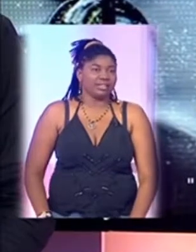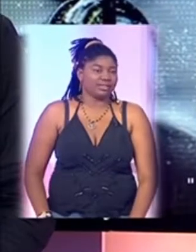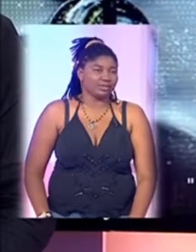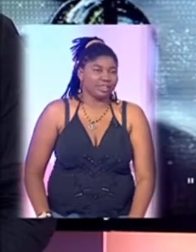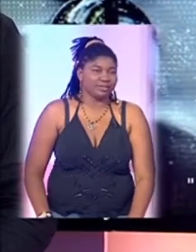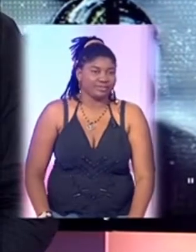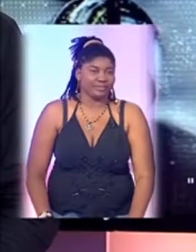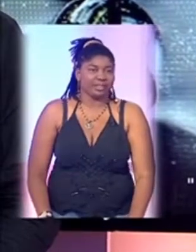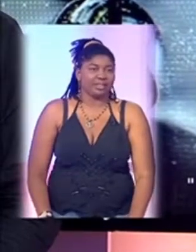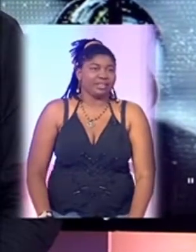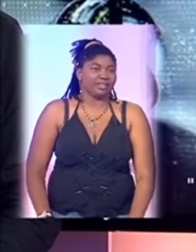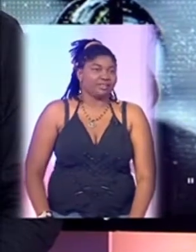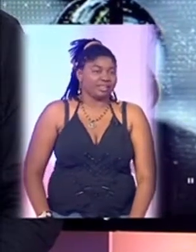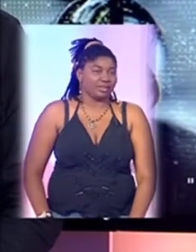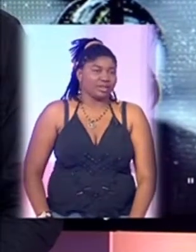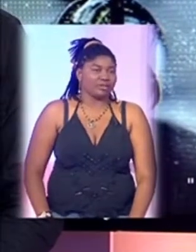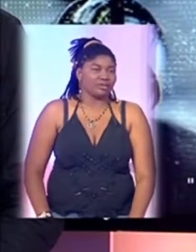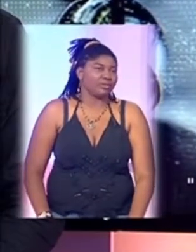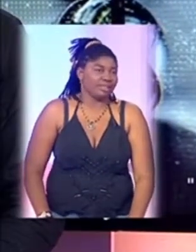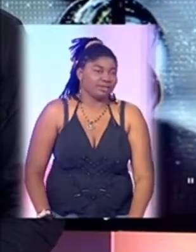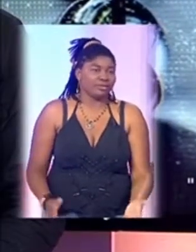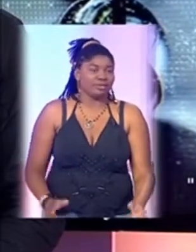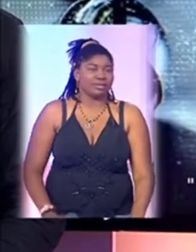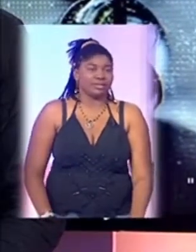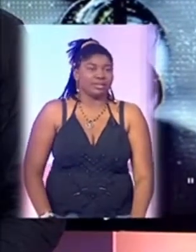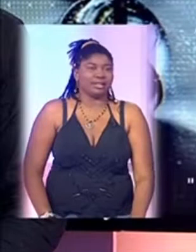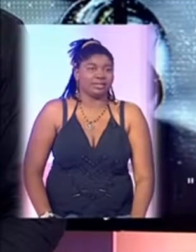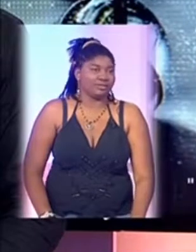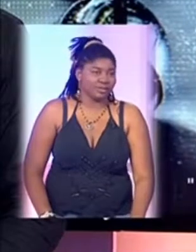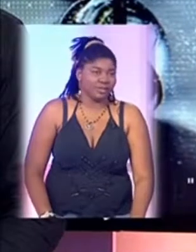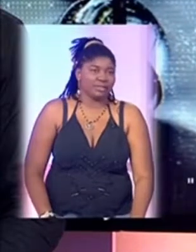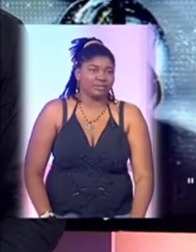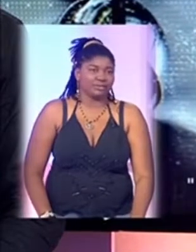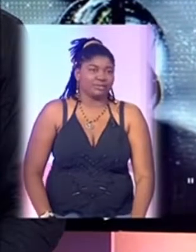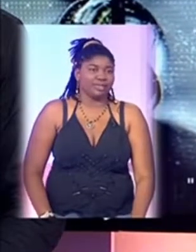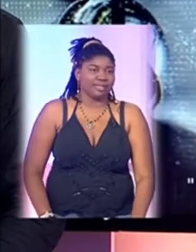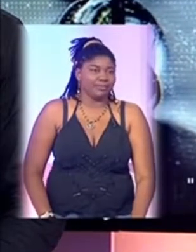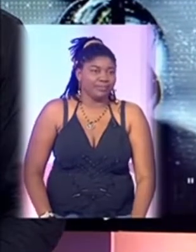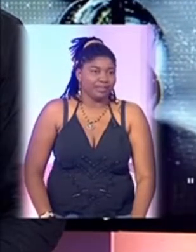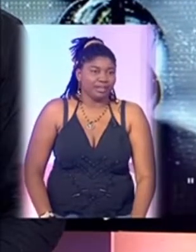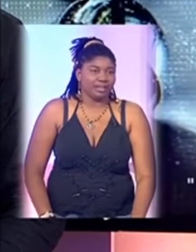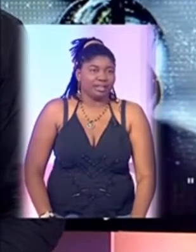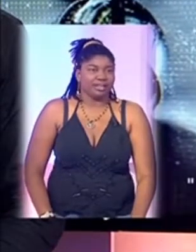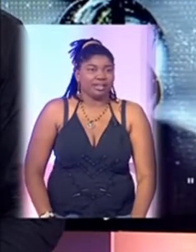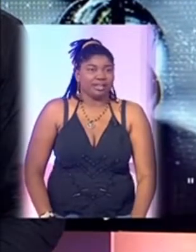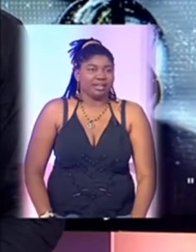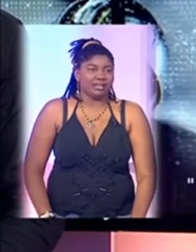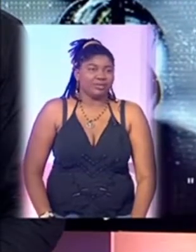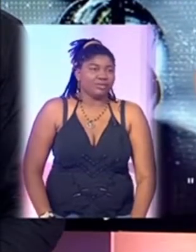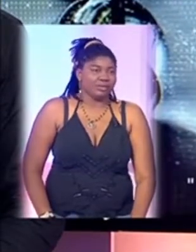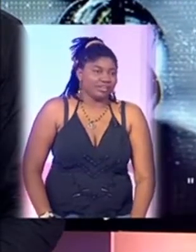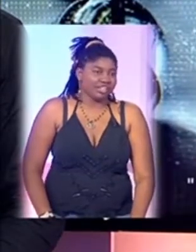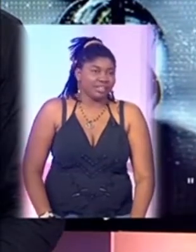Il y a un lien social. Et donc, ça se raccorde obligatoirement au visuel et au pays. D'accord.